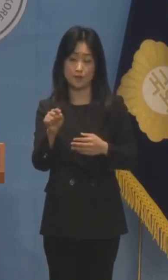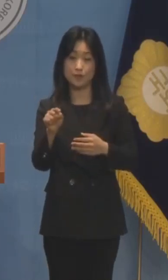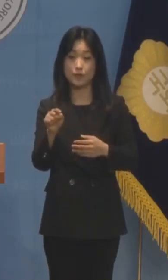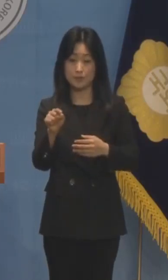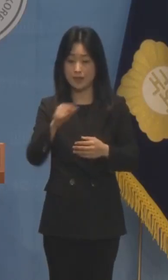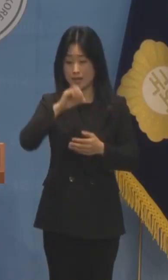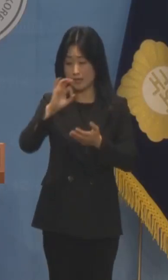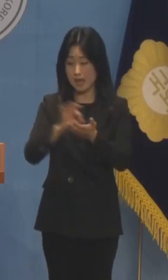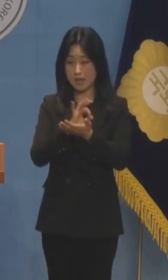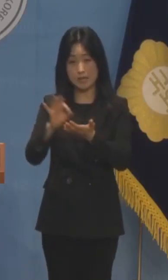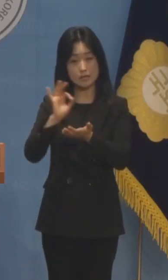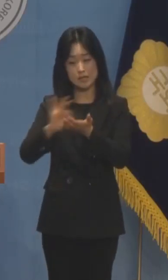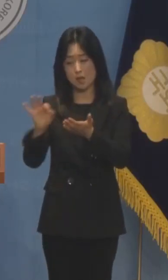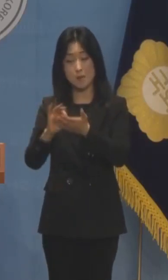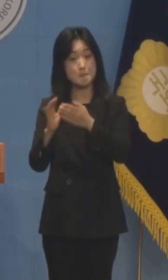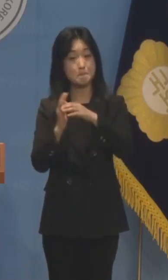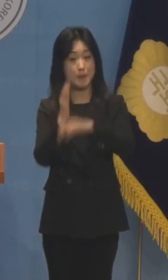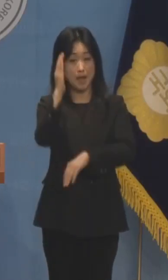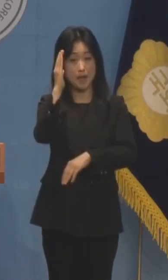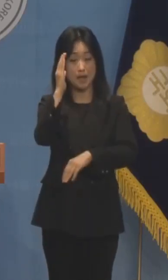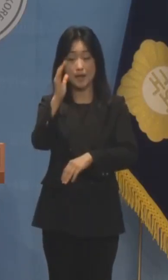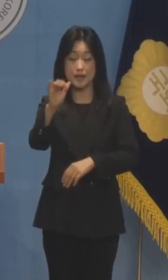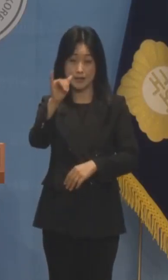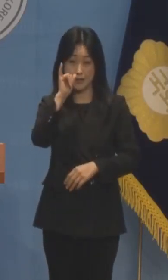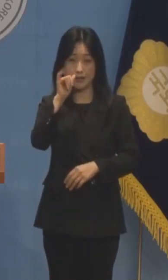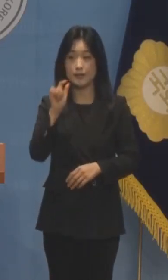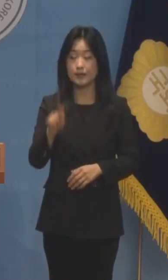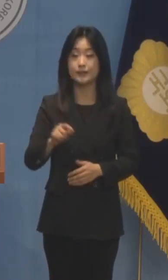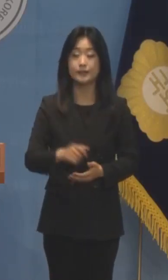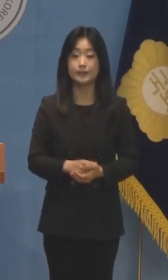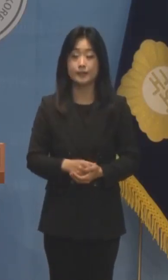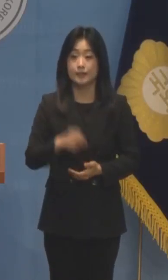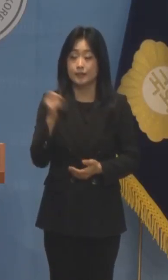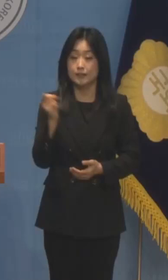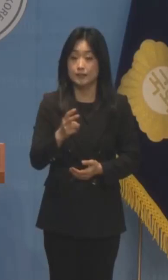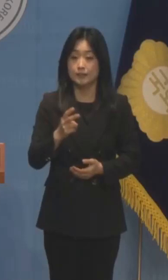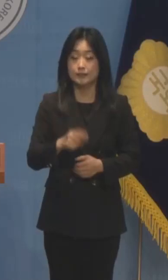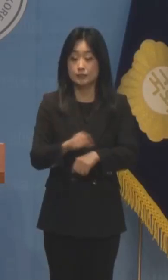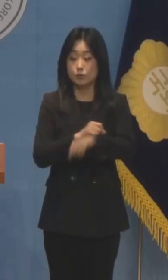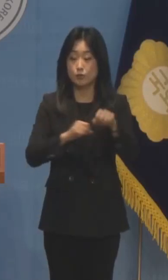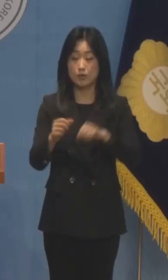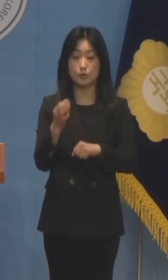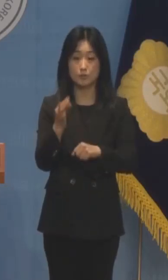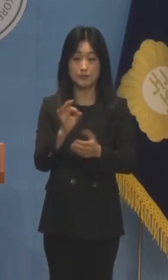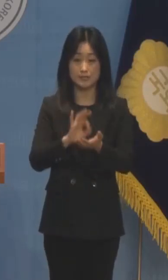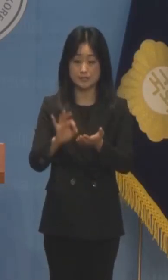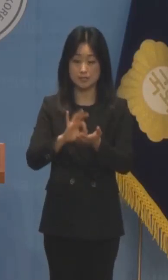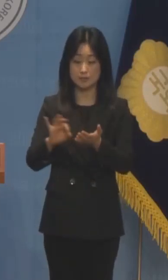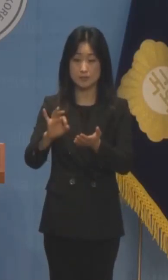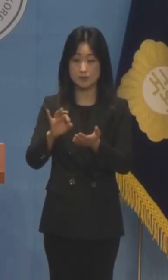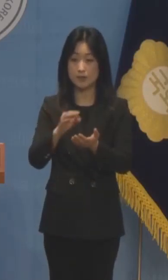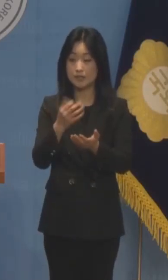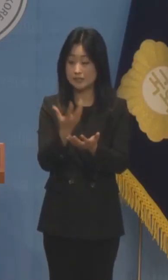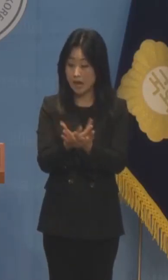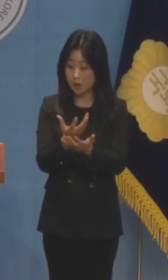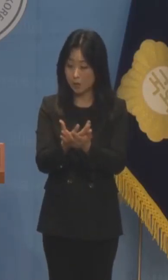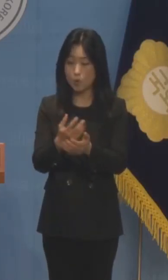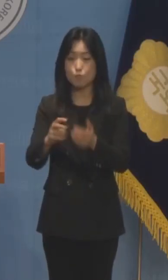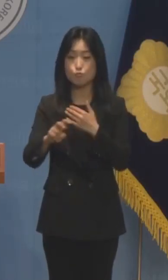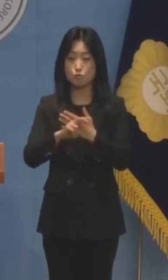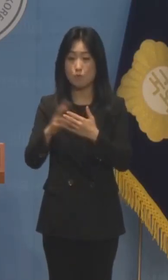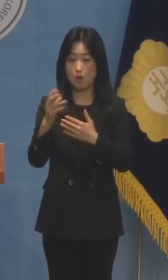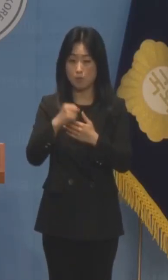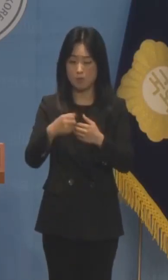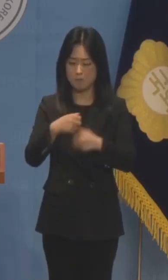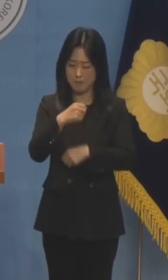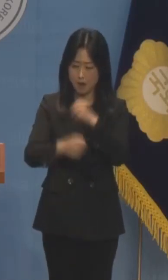대규모 예산 오남용 의혹이 제기된 사건입니다. 또한 특수활동비 집행 자료를 불법으로